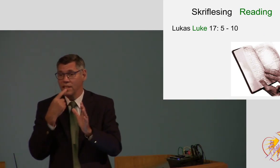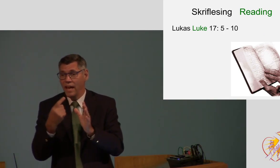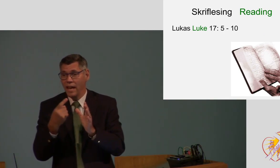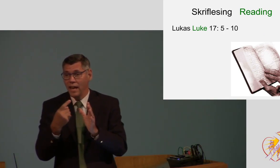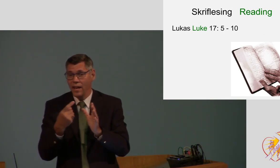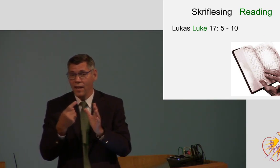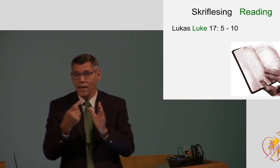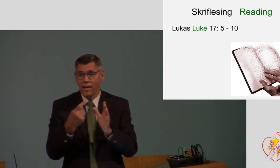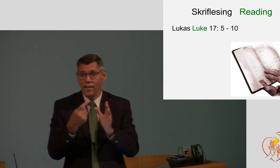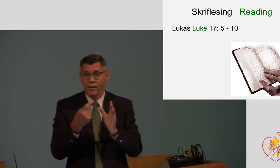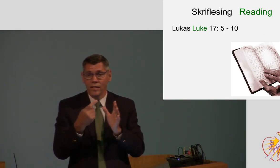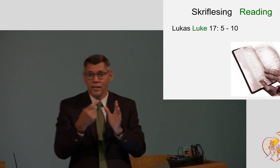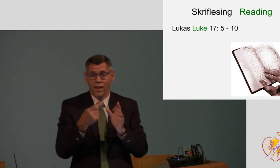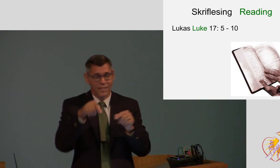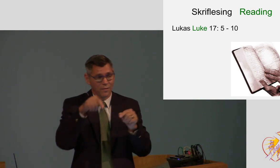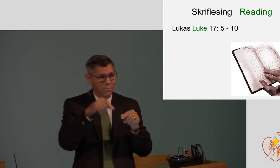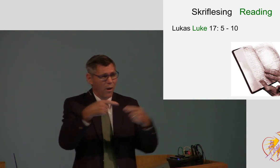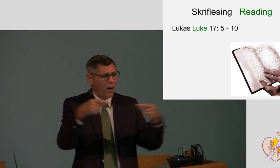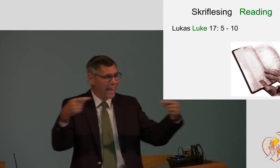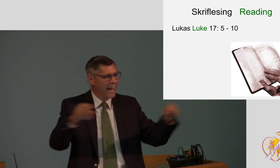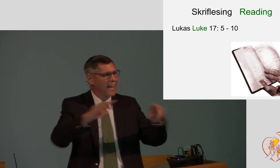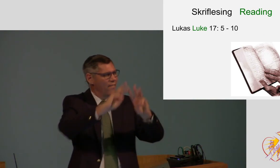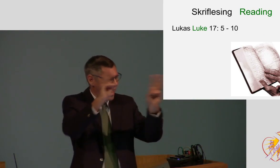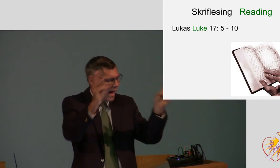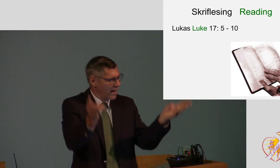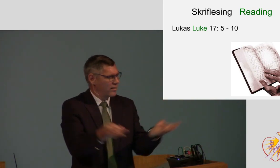sê, daar's 'n paar dinge in die wêreld.